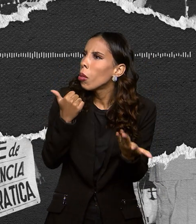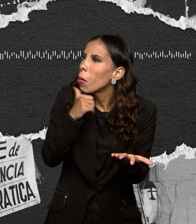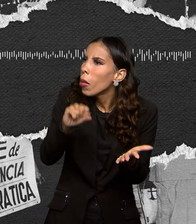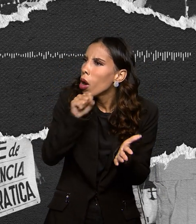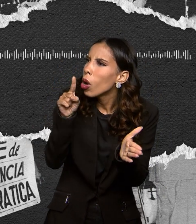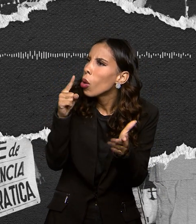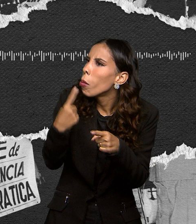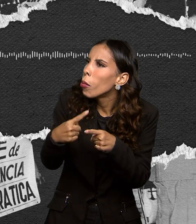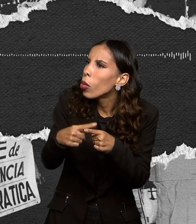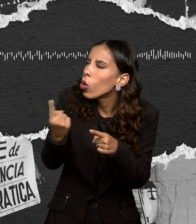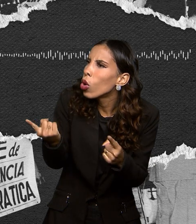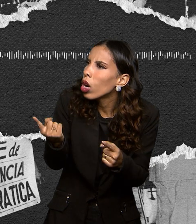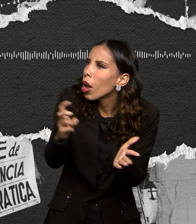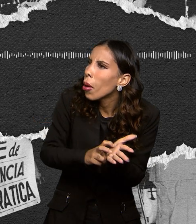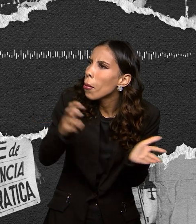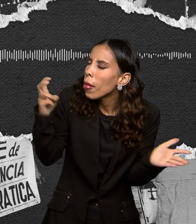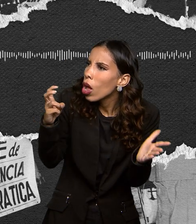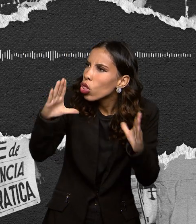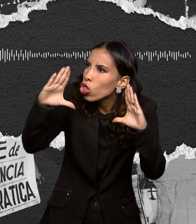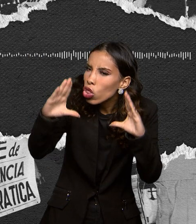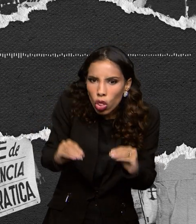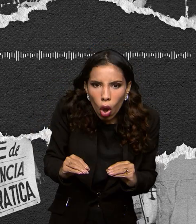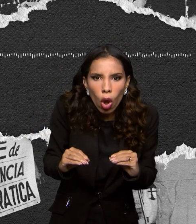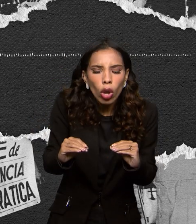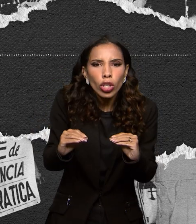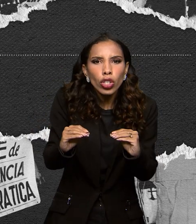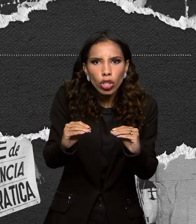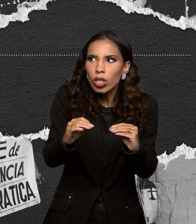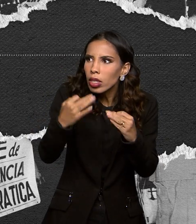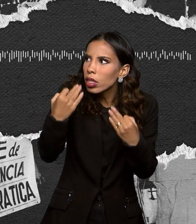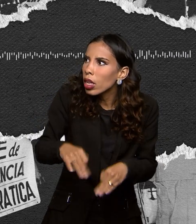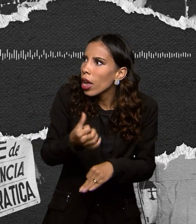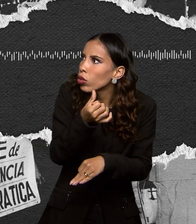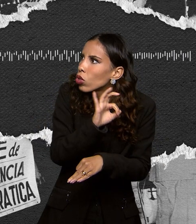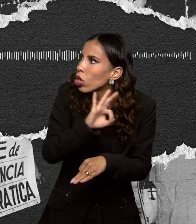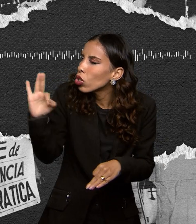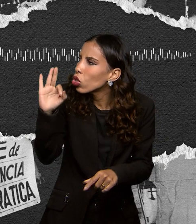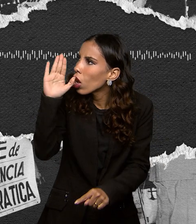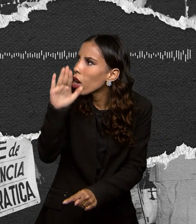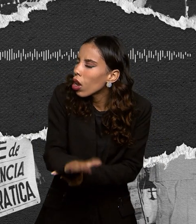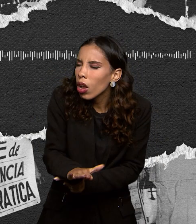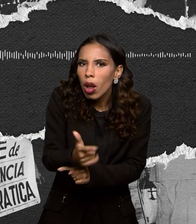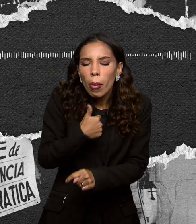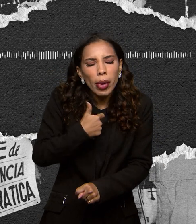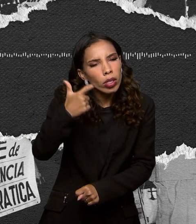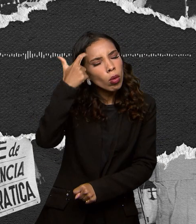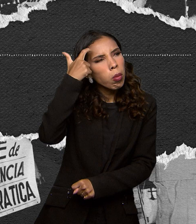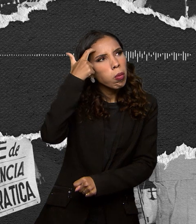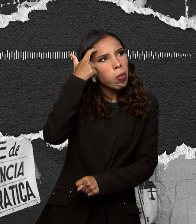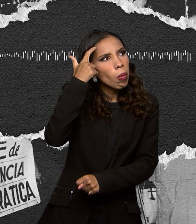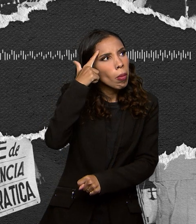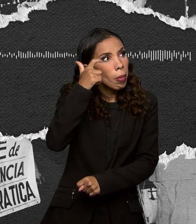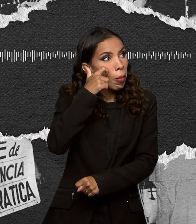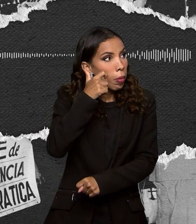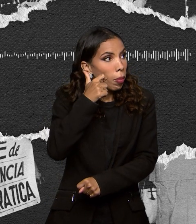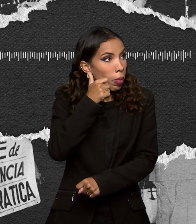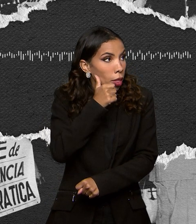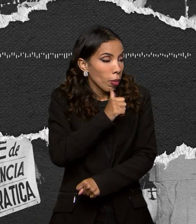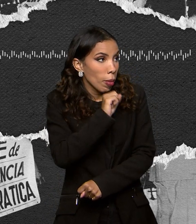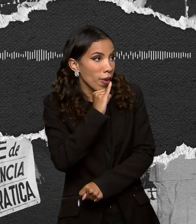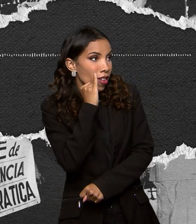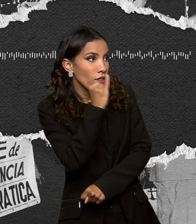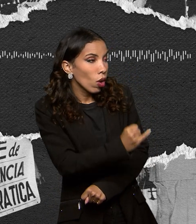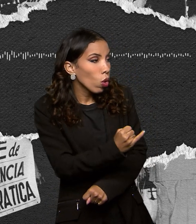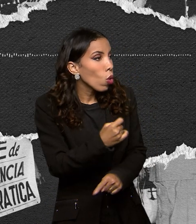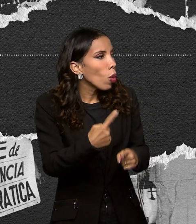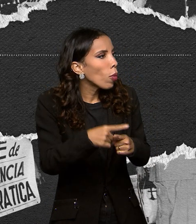você está acendendo vela de manhã? Porque normal era acender vela às 6 da tarde. Mas eu tenho essa memória nítida, e ela disse assim: estou acendendo a vela pela alma